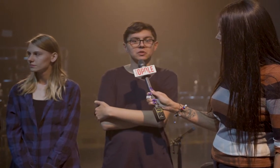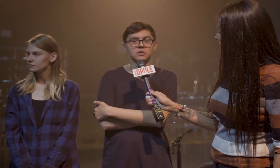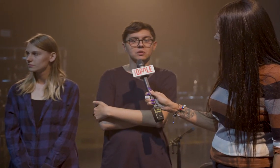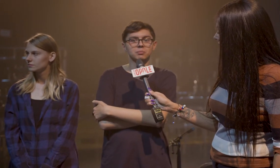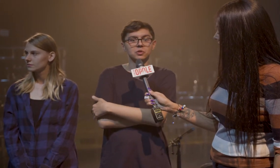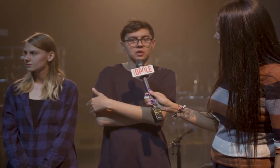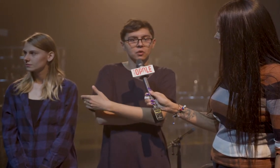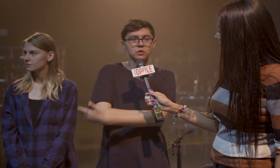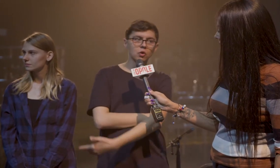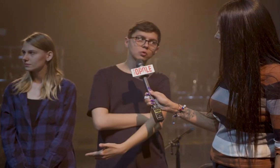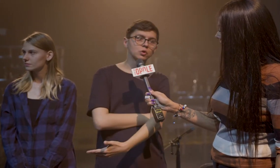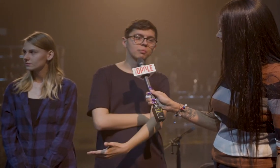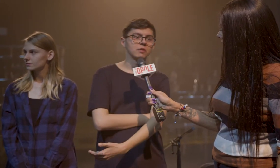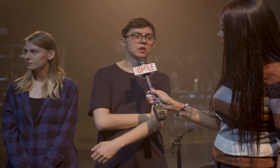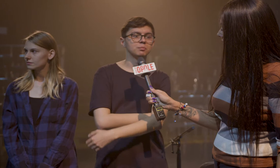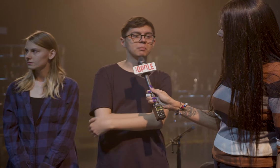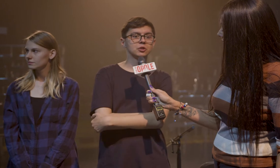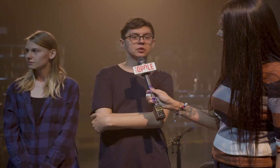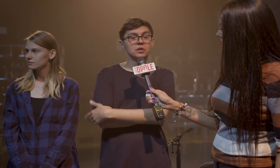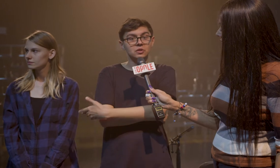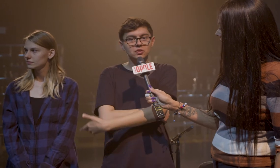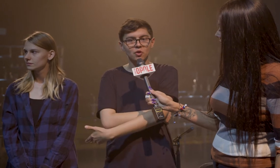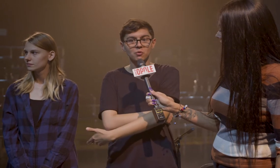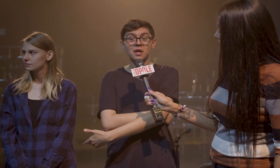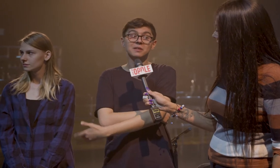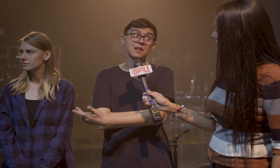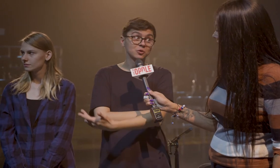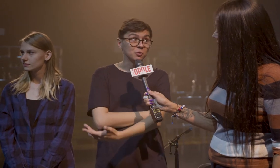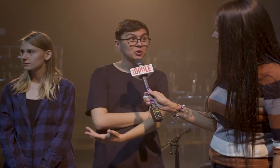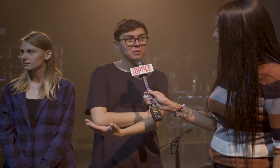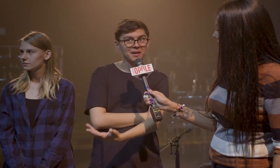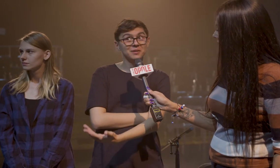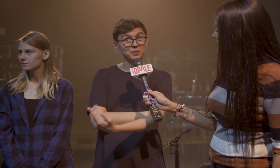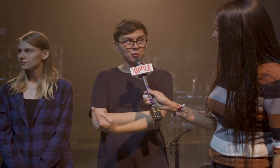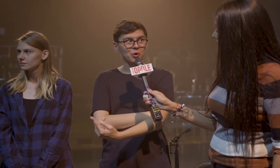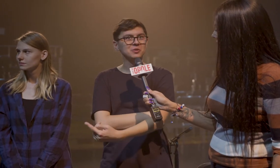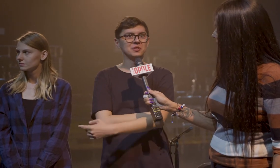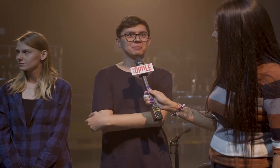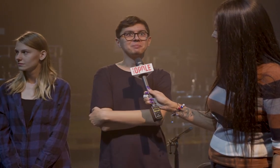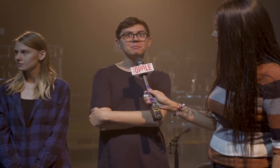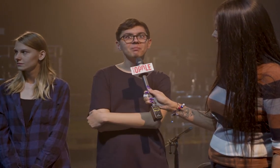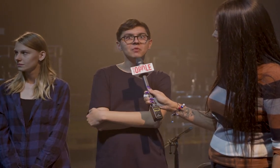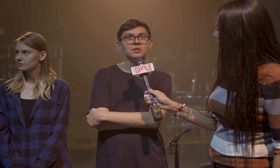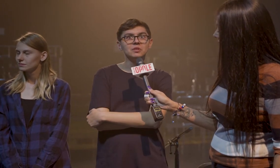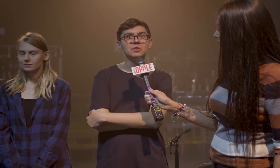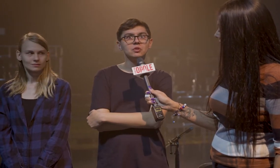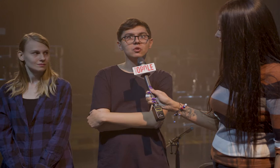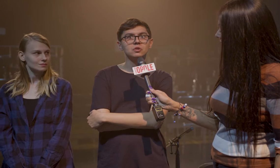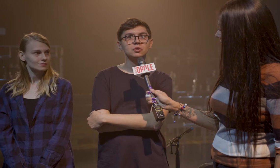z Bliskiego Wschodu, i opowiadaliśmy baśnie chińską, teraz duńską legendę z północy. I to jest coś